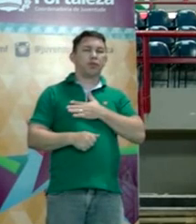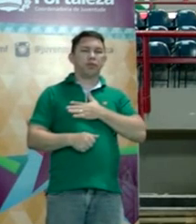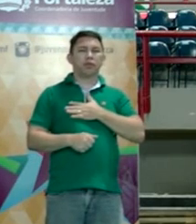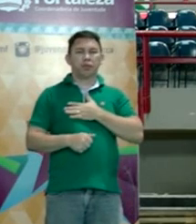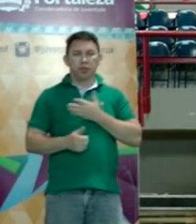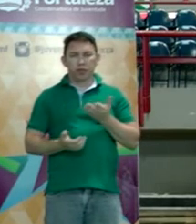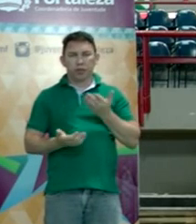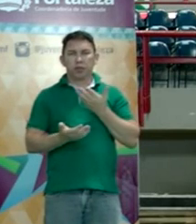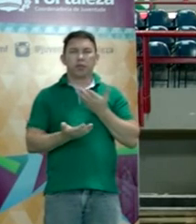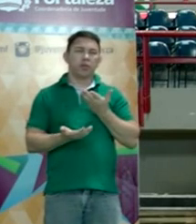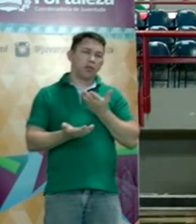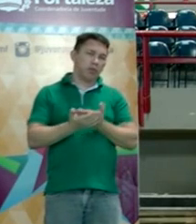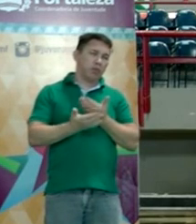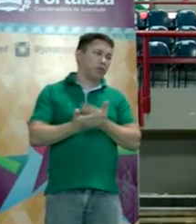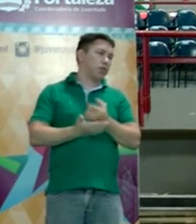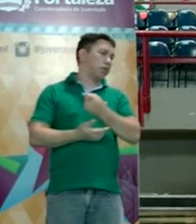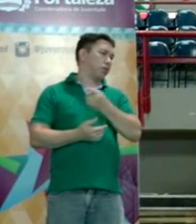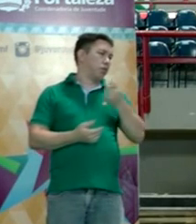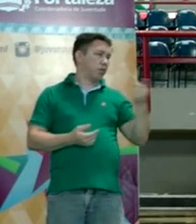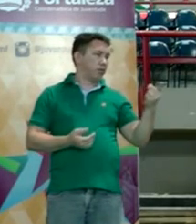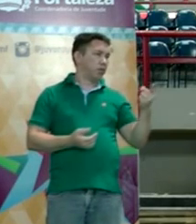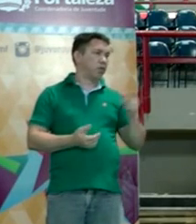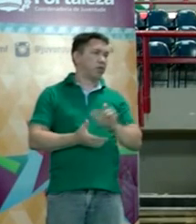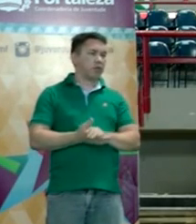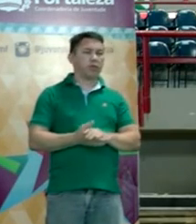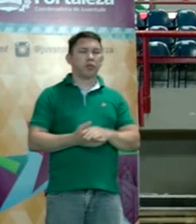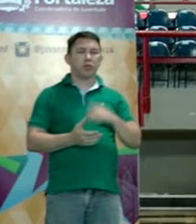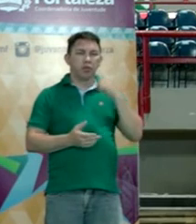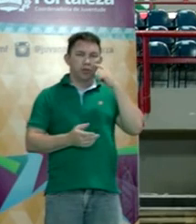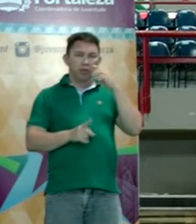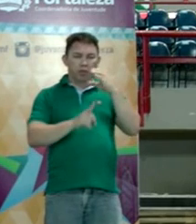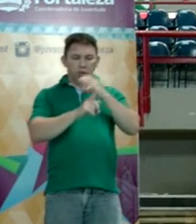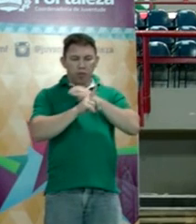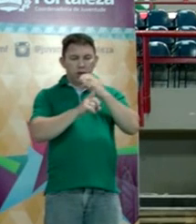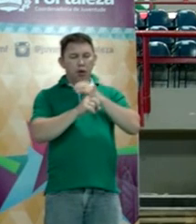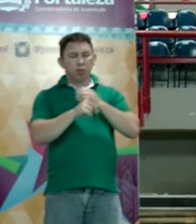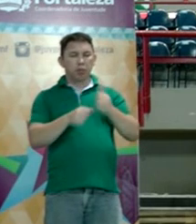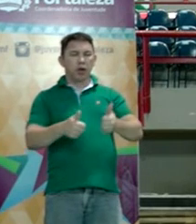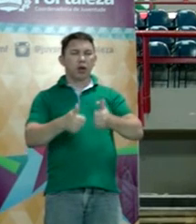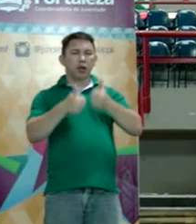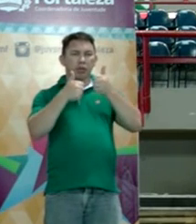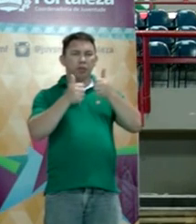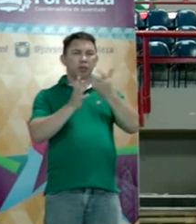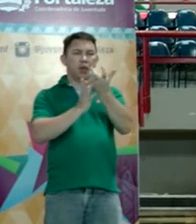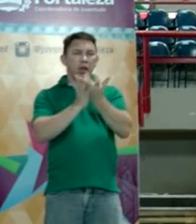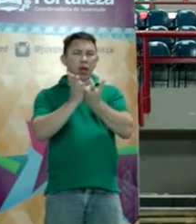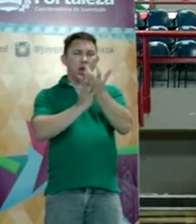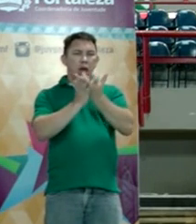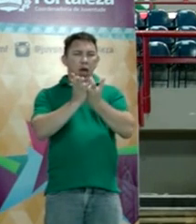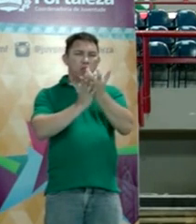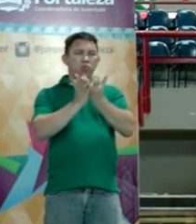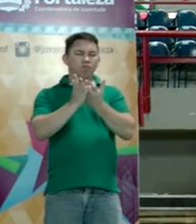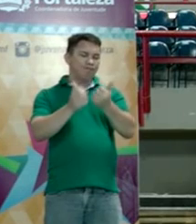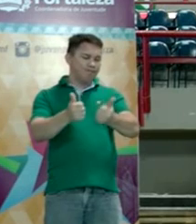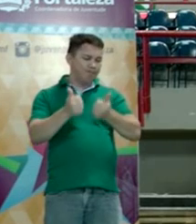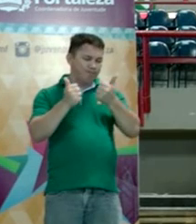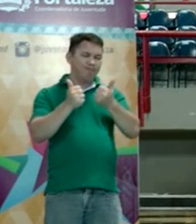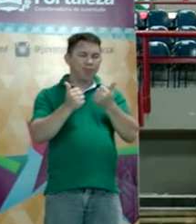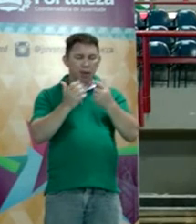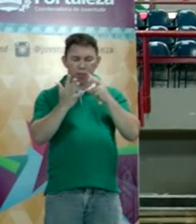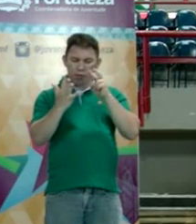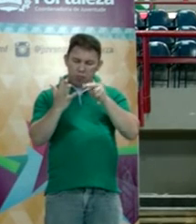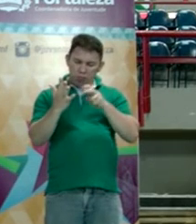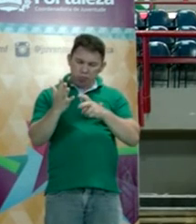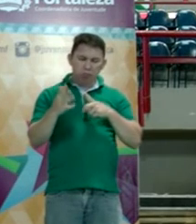valido. Continuem fazendo aí. Eu olhei o gabarito, ele está todo ok, certo? Eu já me acertei disso. Podem confiar